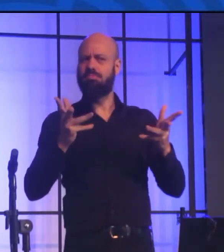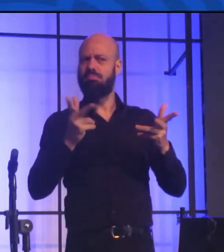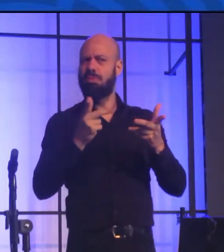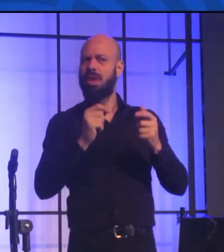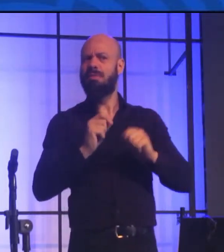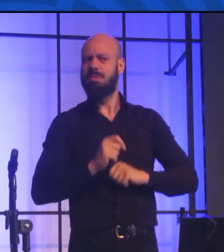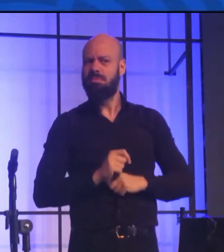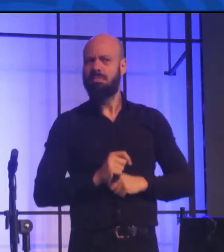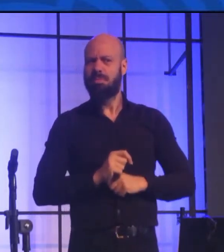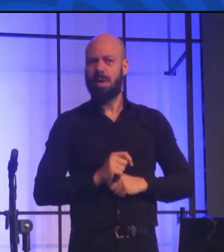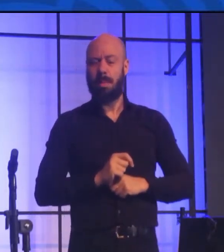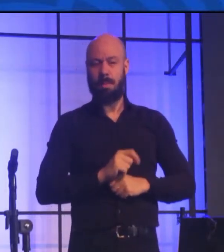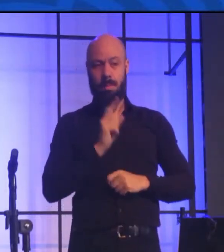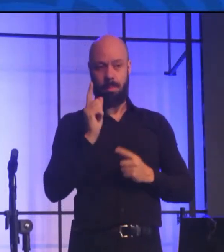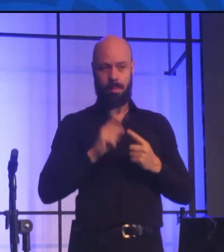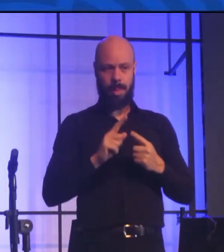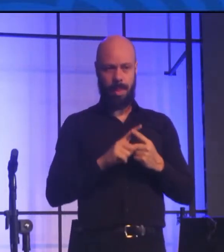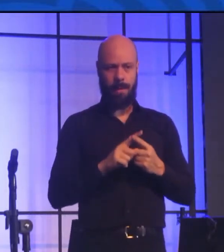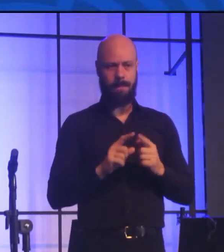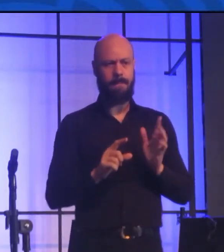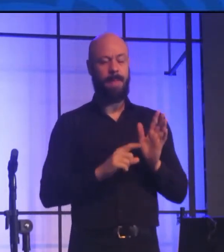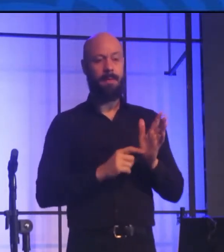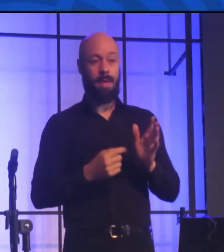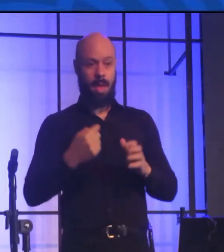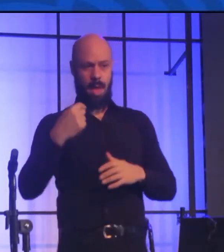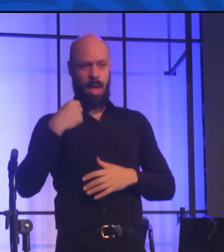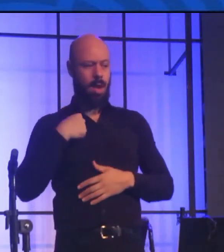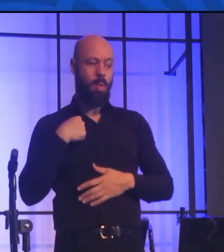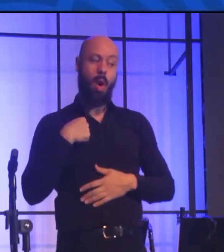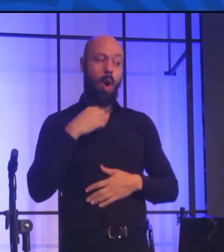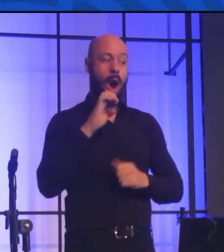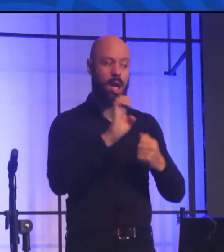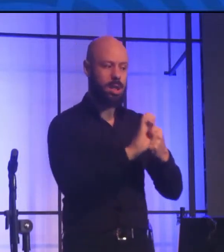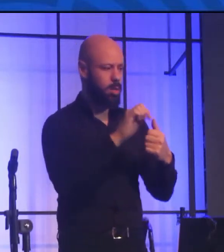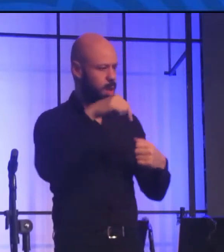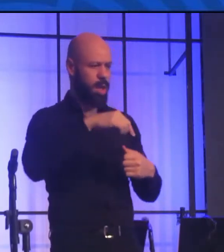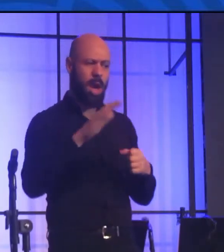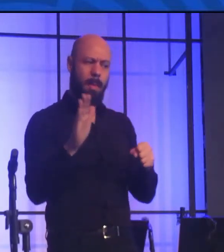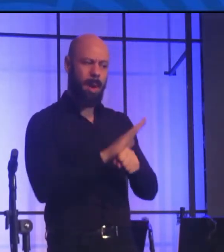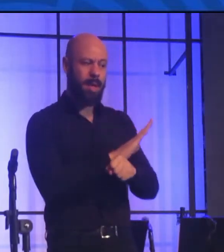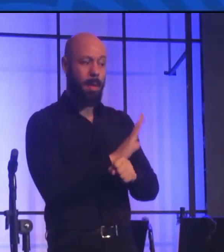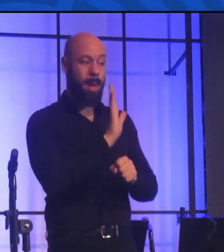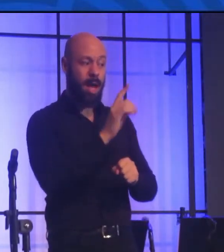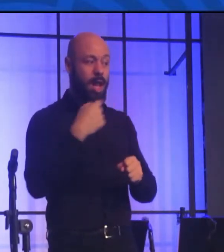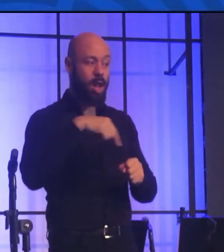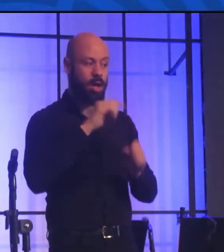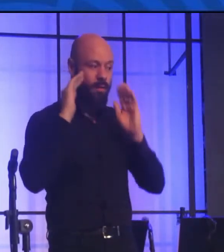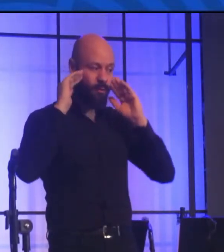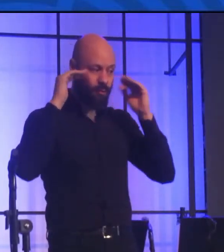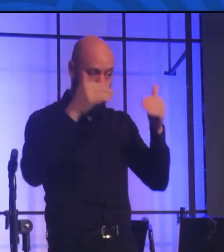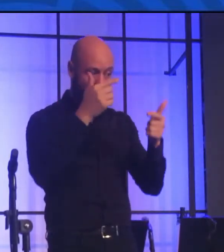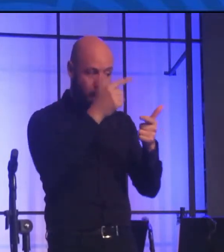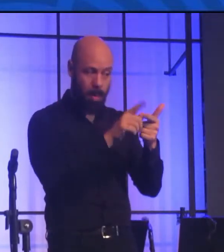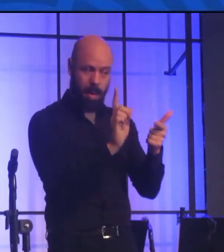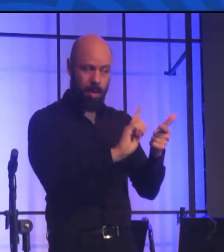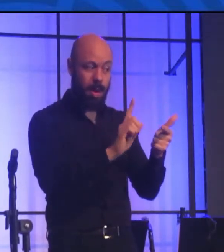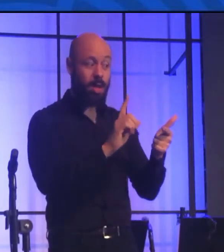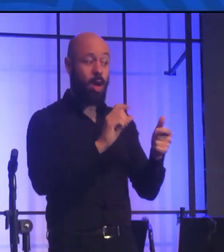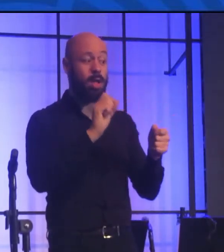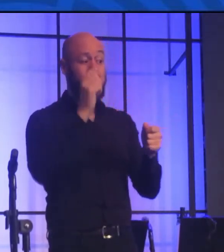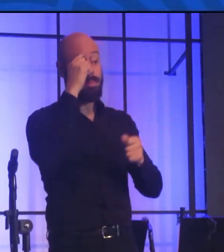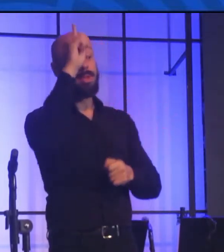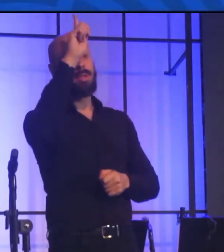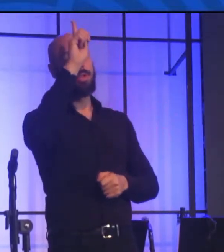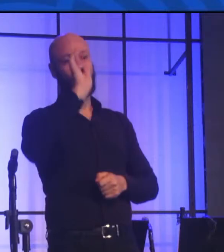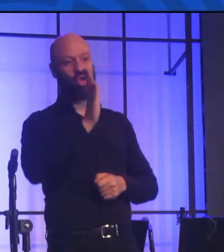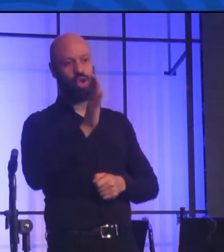porque eles chegaram diante de Eliseu e disseram: Eliseu, está apertado, mas nós não vamos ficar no problema, nós temos uma ação, nós temos uma